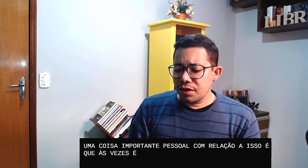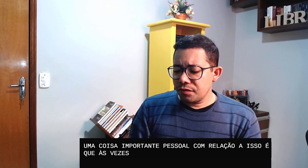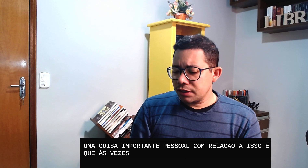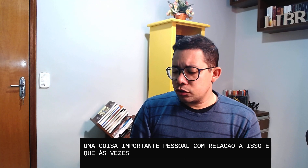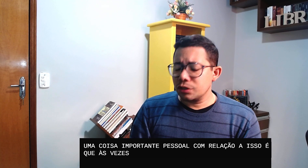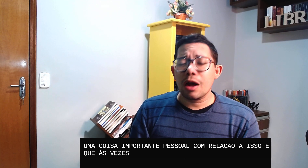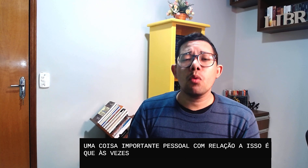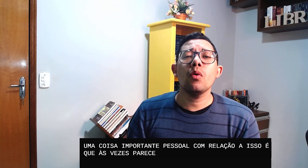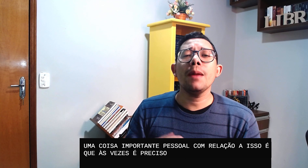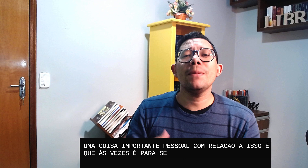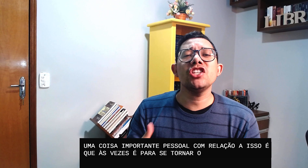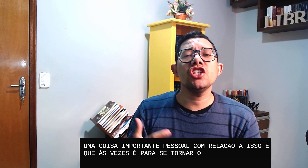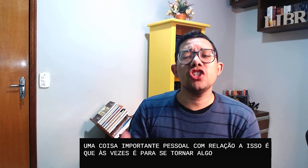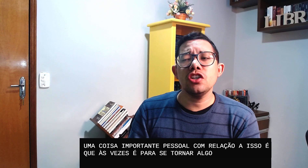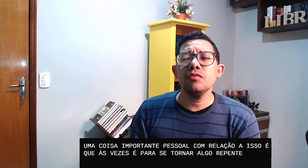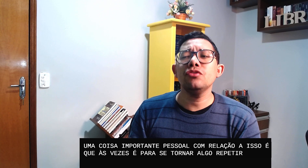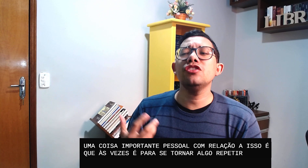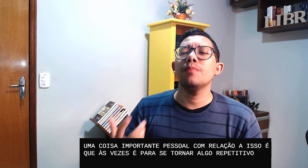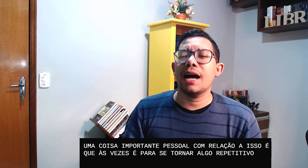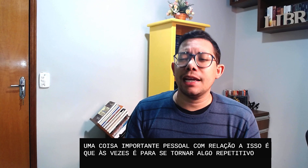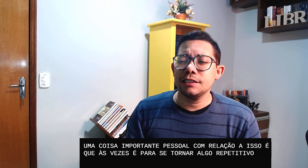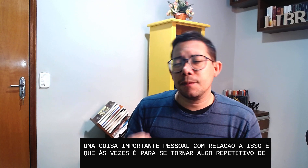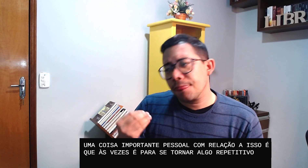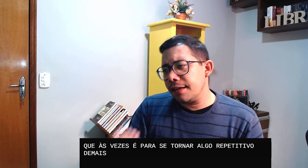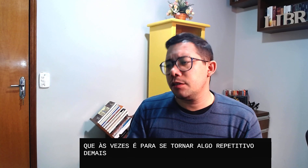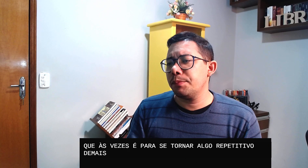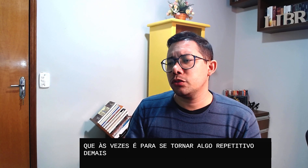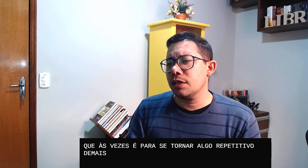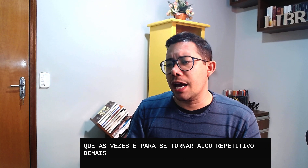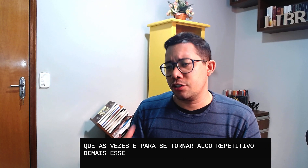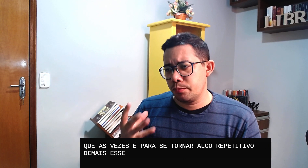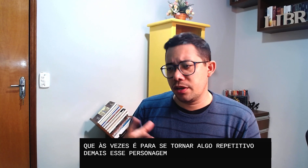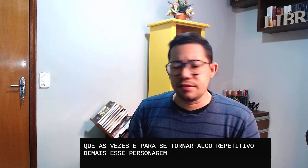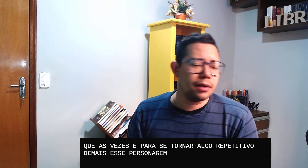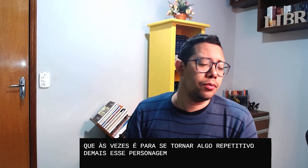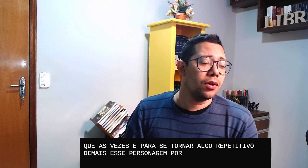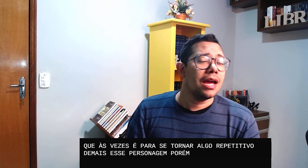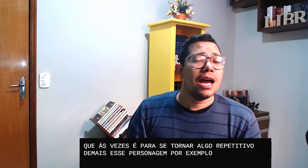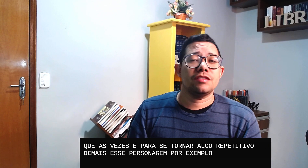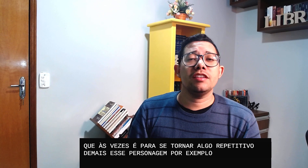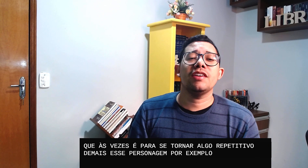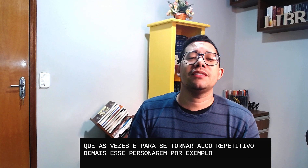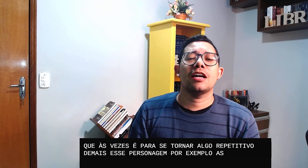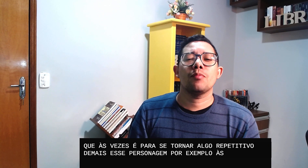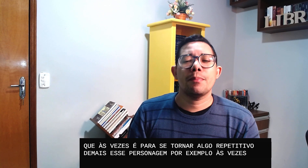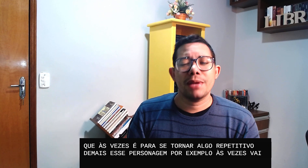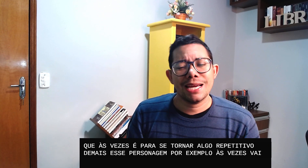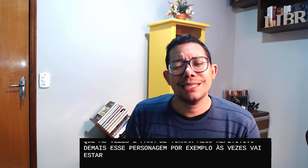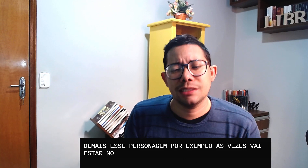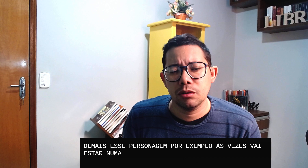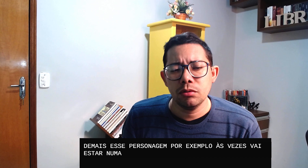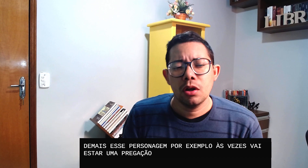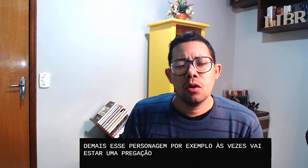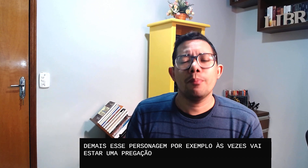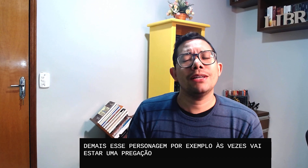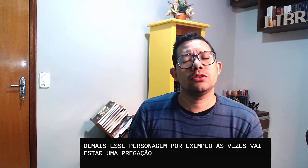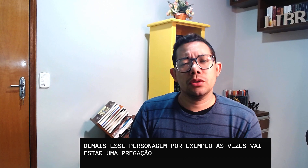vai se tornar algo repetitivo demais esse personagem. Por exemplo, às vezes vai estar numa pregação, um pastor vai